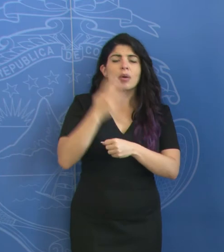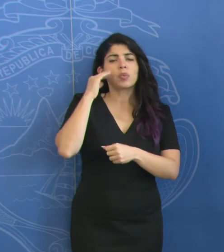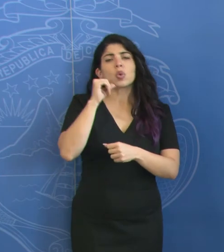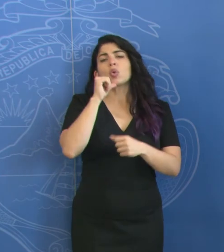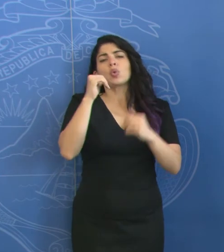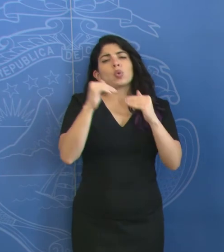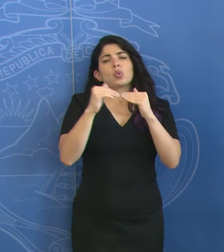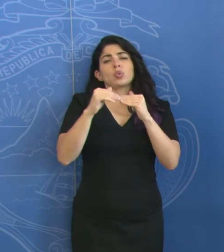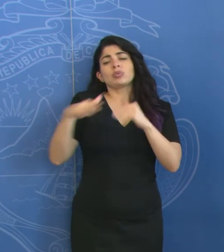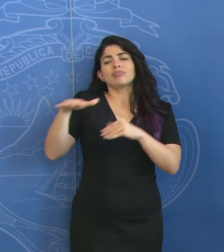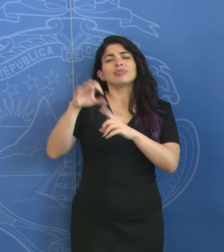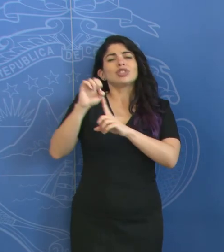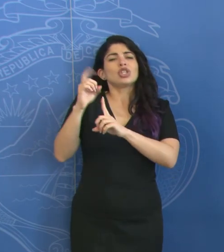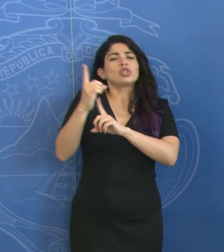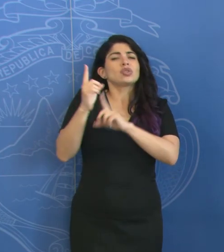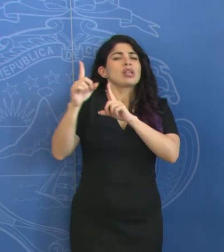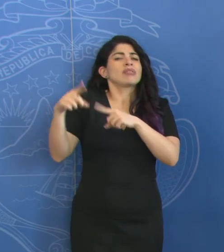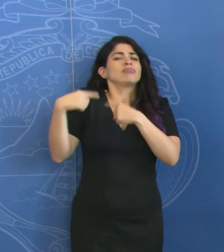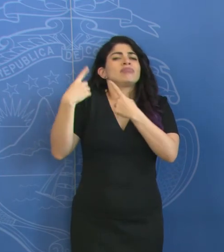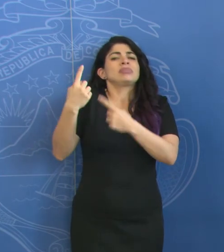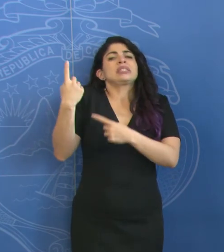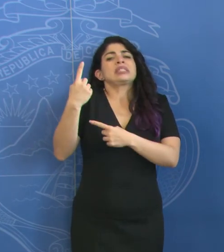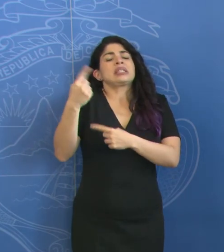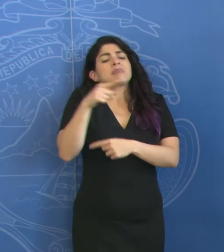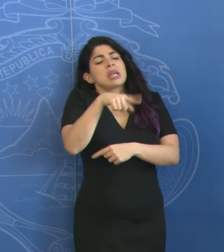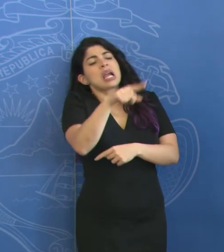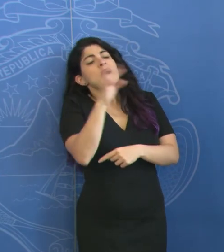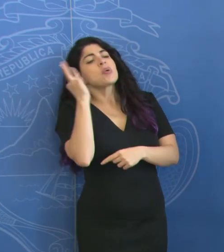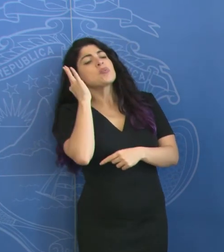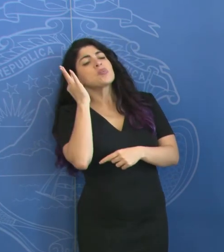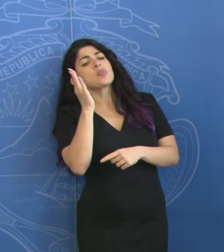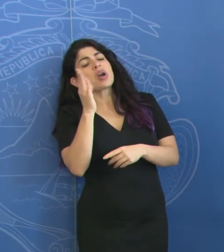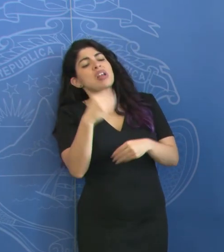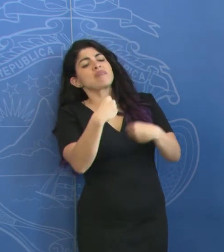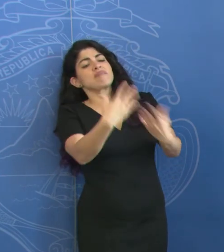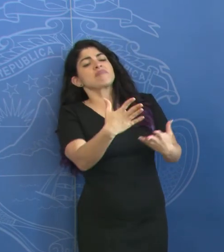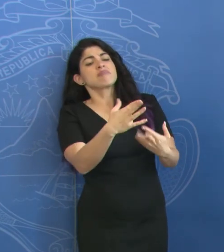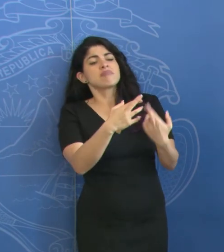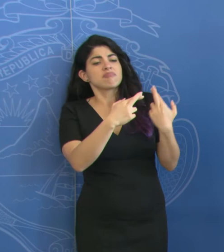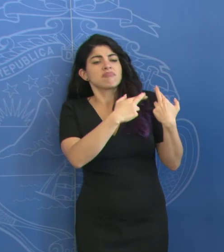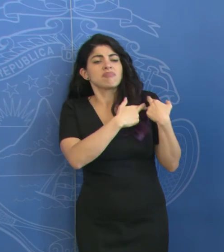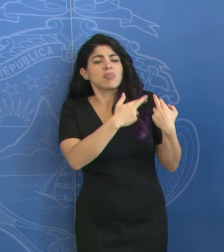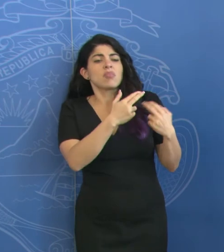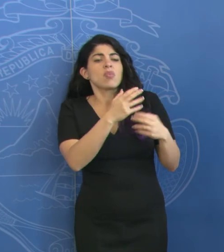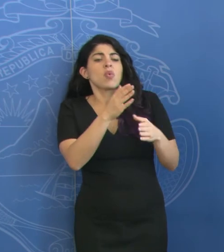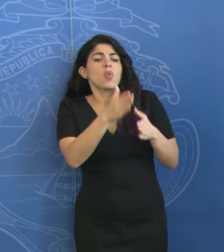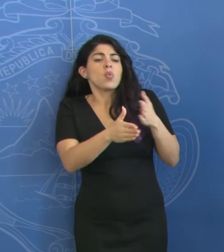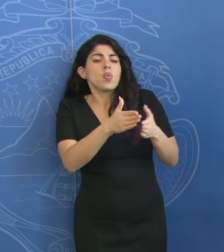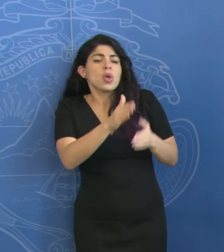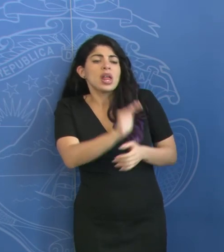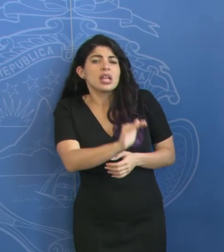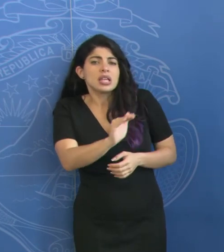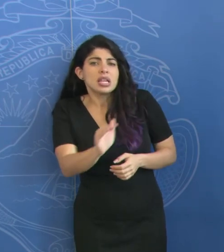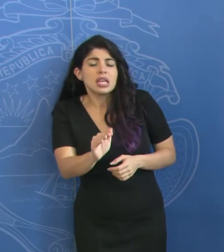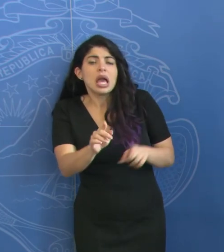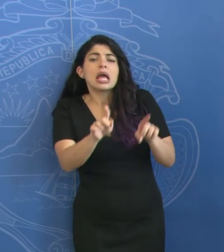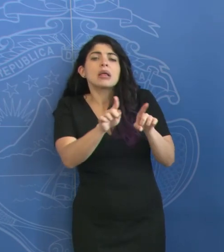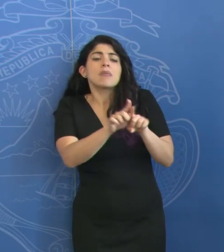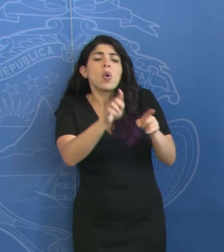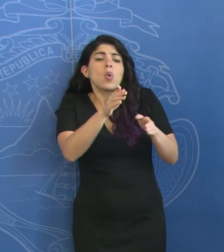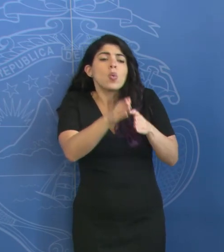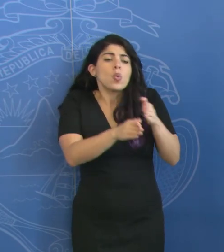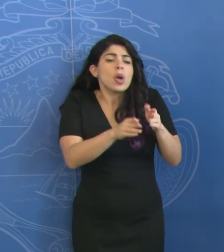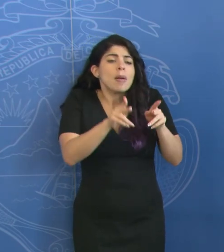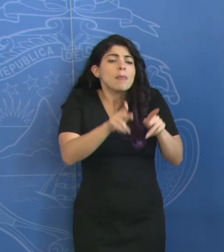la sociedad históricamente ha puesto sobre ellas la obligación de cuidar no solo de los niños y niñas, sino también de las